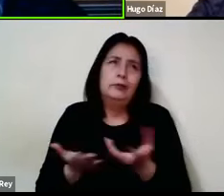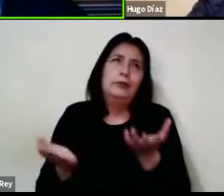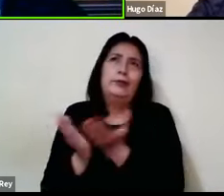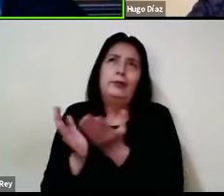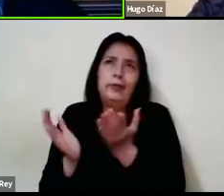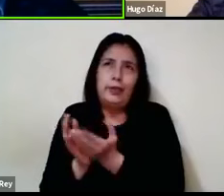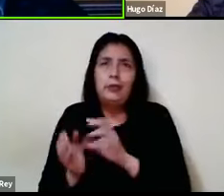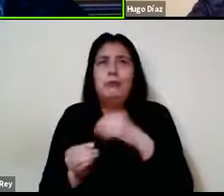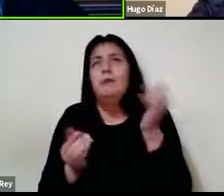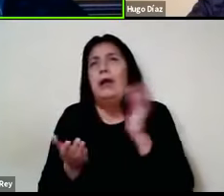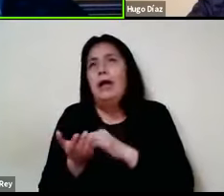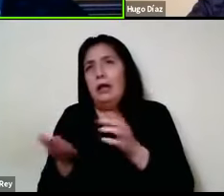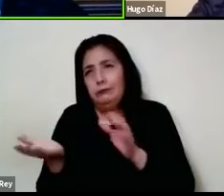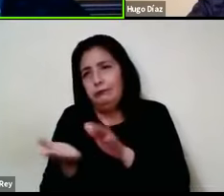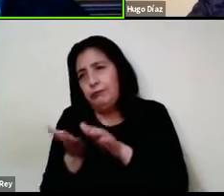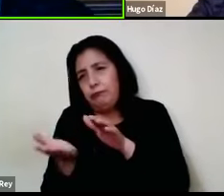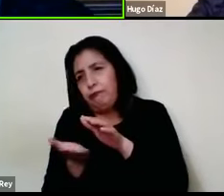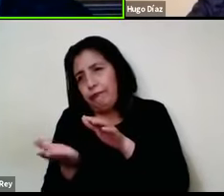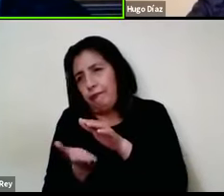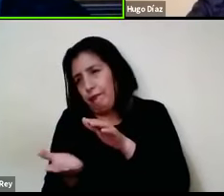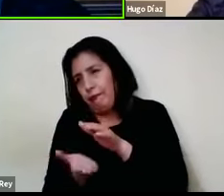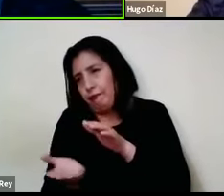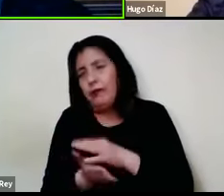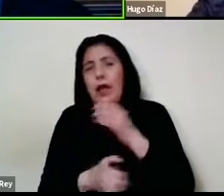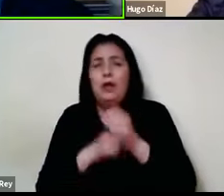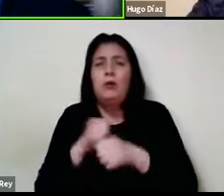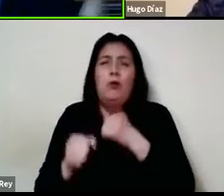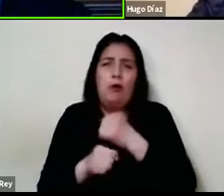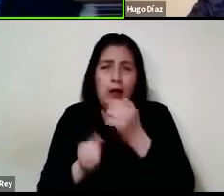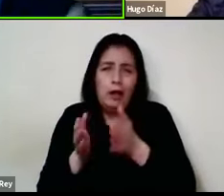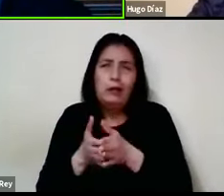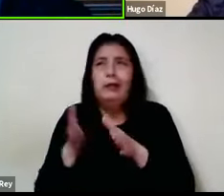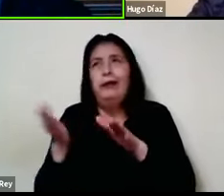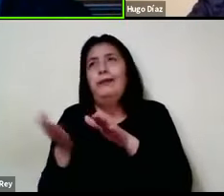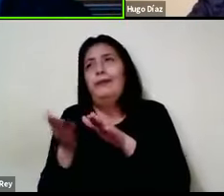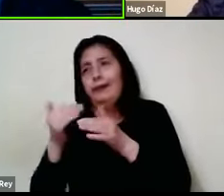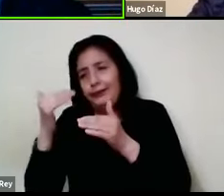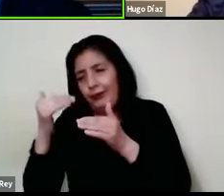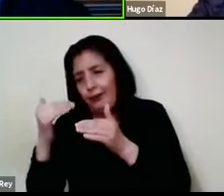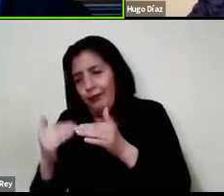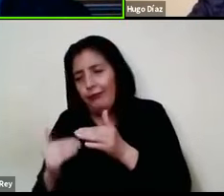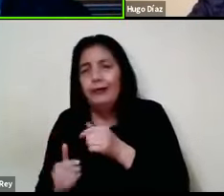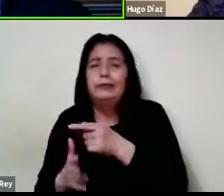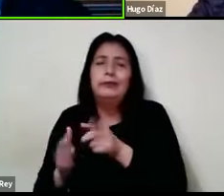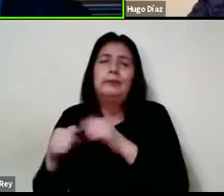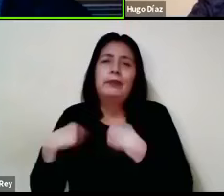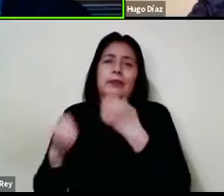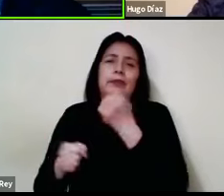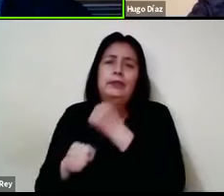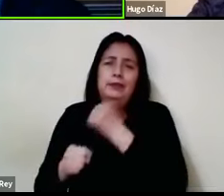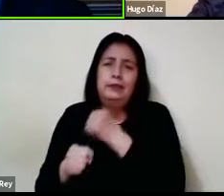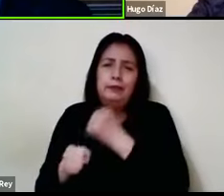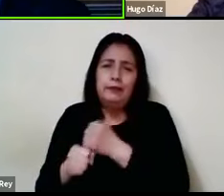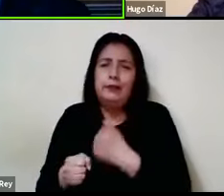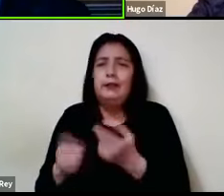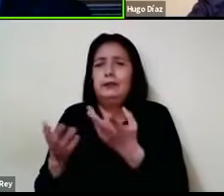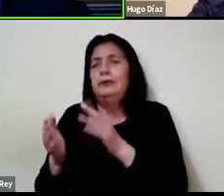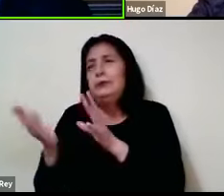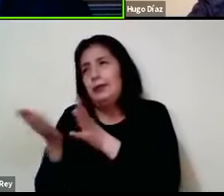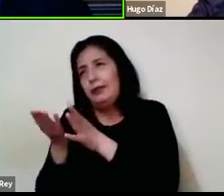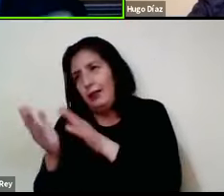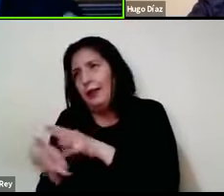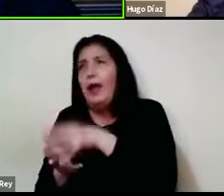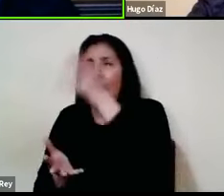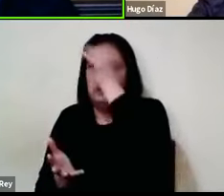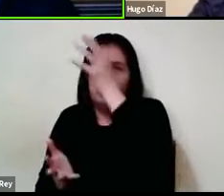otros documentos de la programación anual. Y la programación anual tiene que tener secuencia lógica para empezar a trabajar las unidades de aprendizaje. Las unidades de aprendizaje